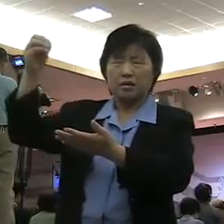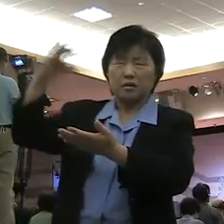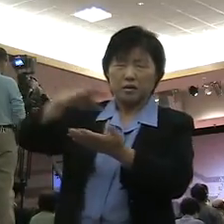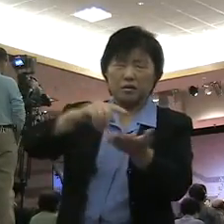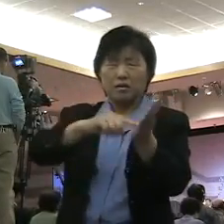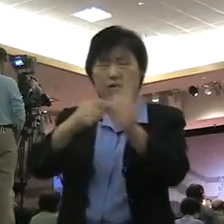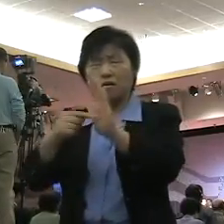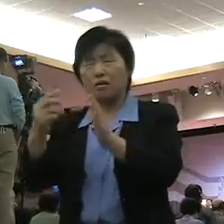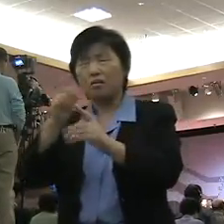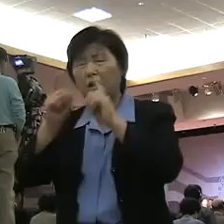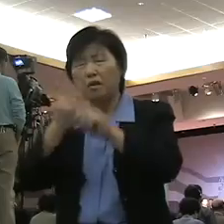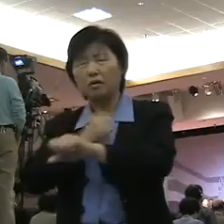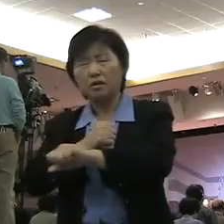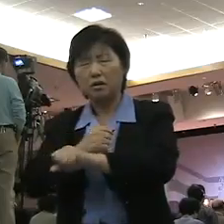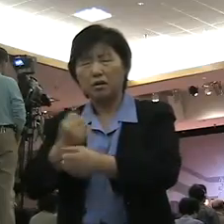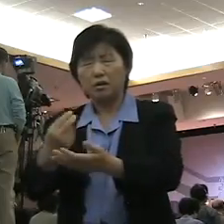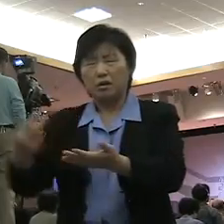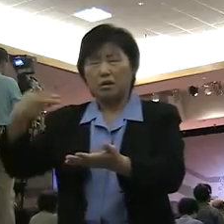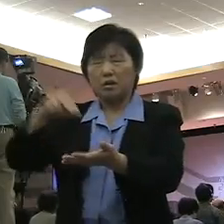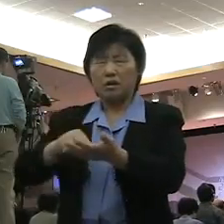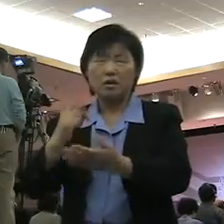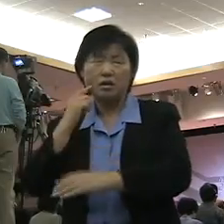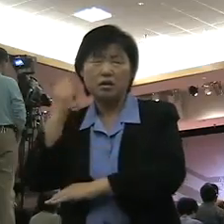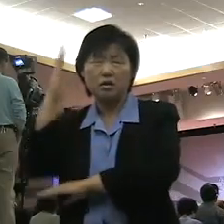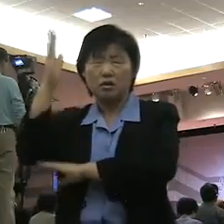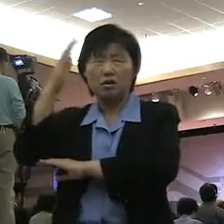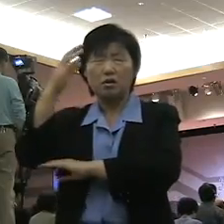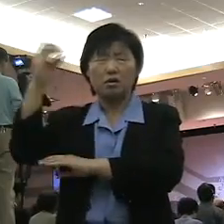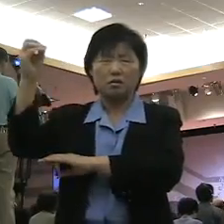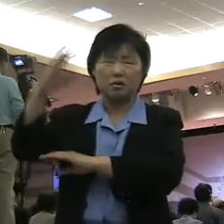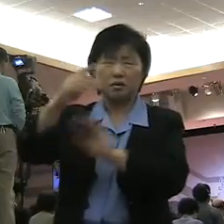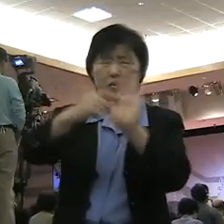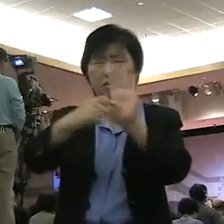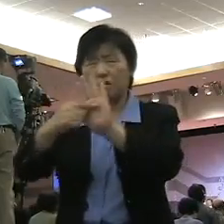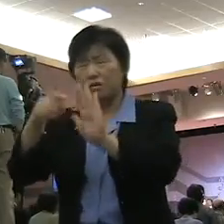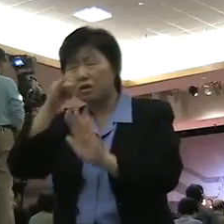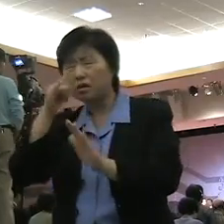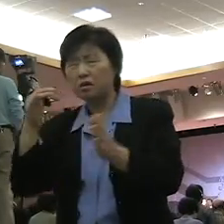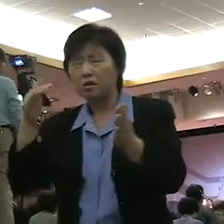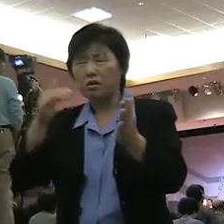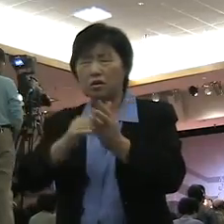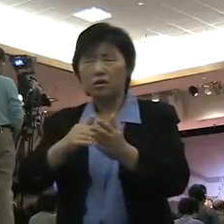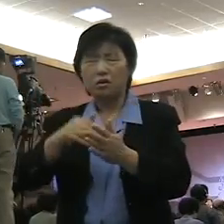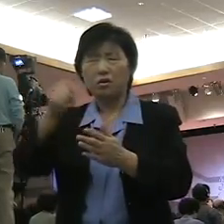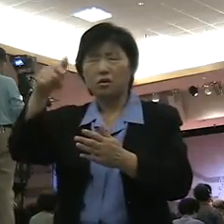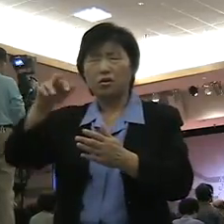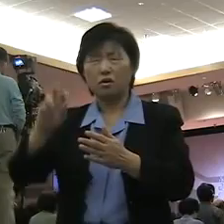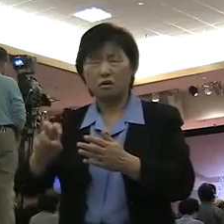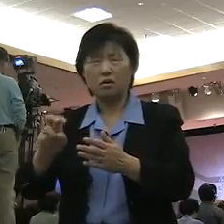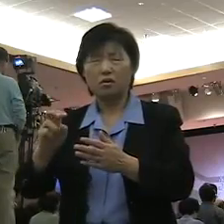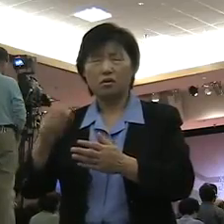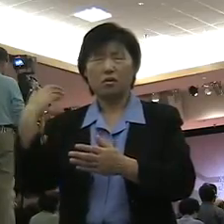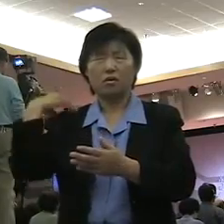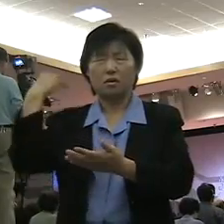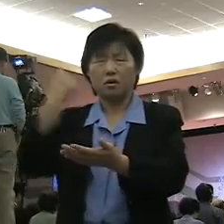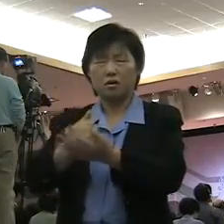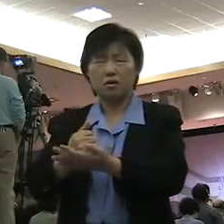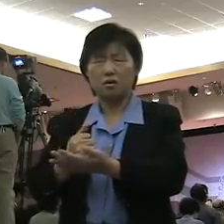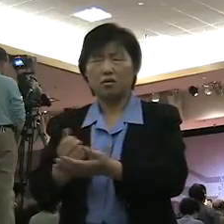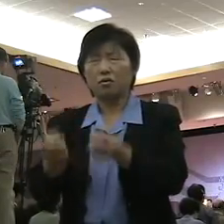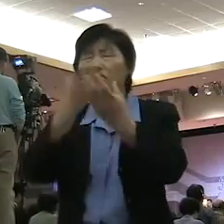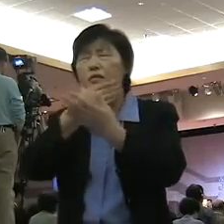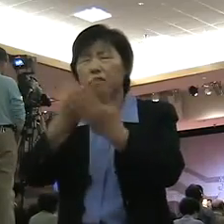발하라 말씀하신 주님, 일어나 영광의 빛을 발할 수 있도록 김수욱 담임 목사님을 축복하여